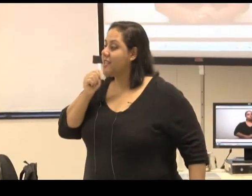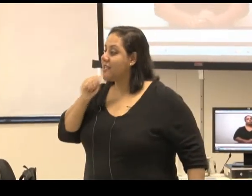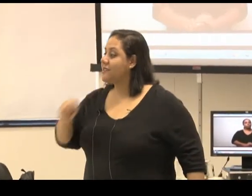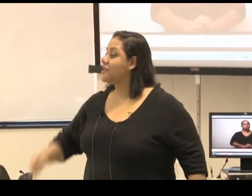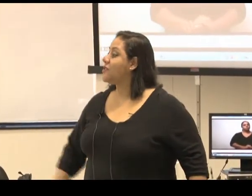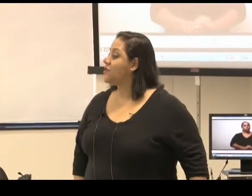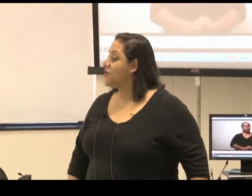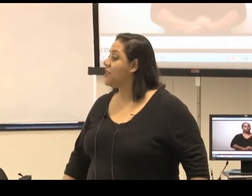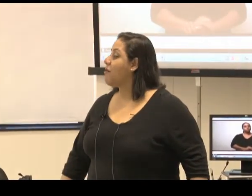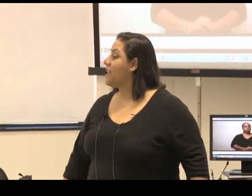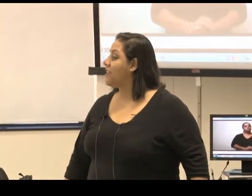Vocês continuam trabalhando?